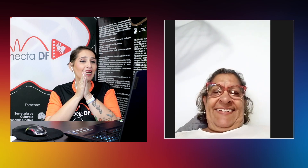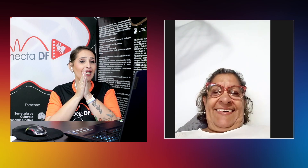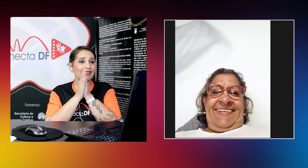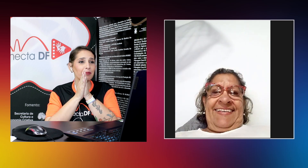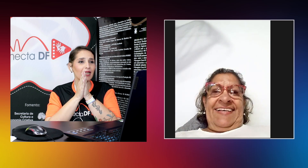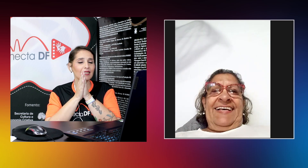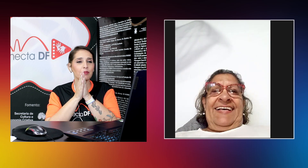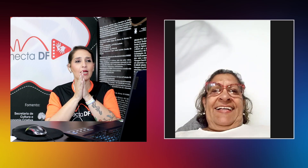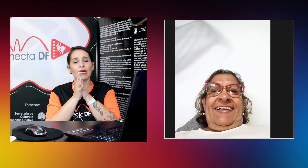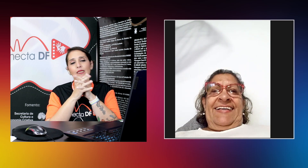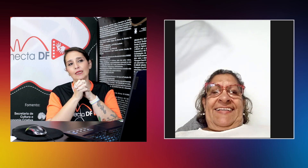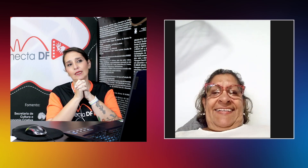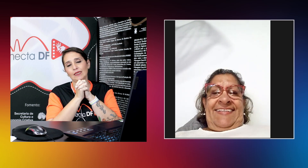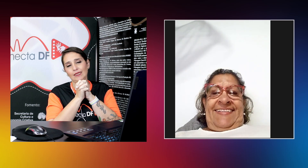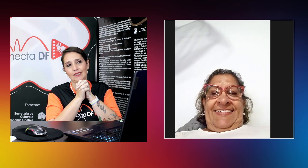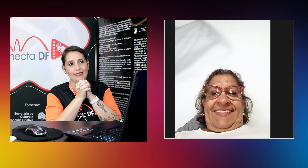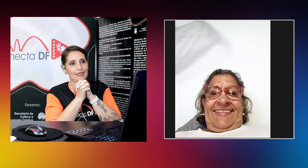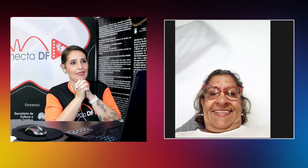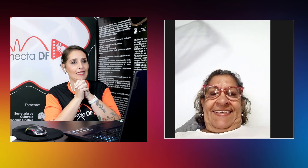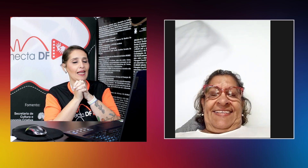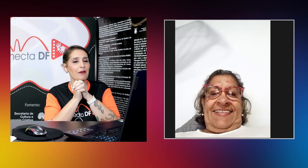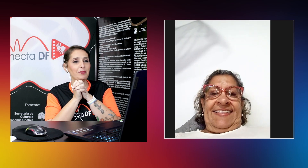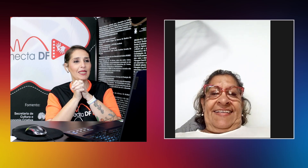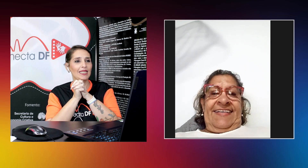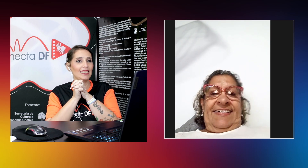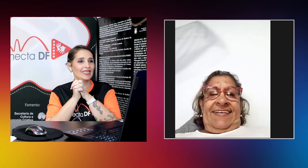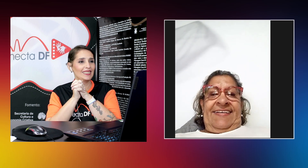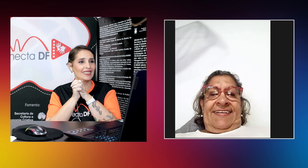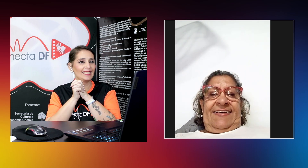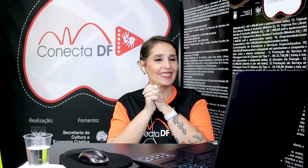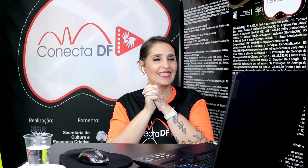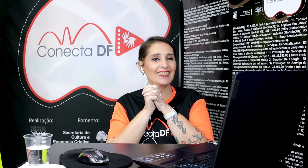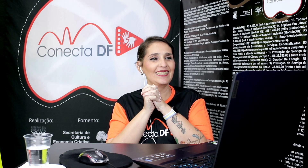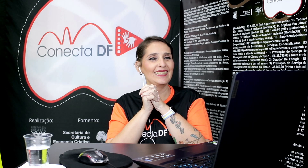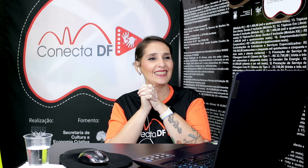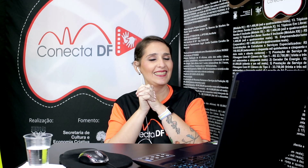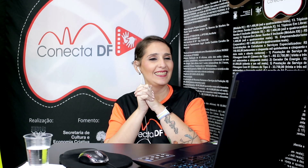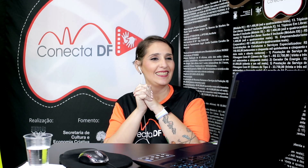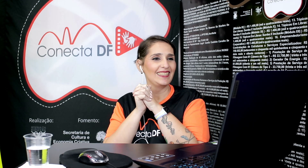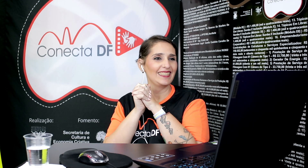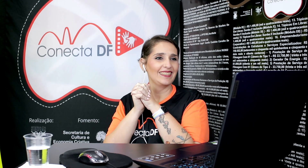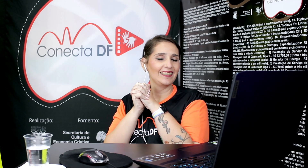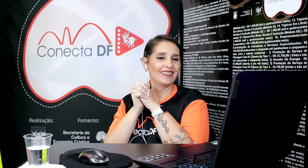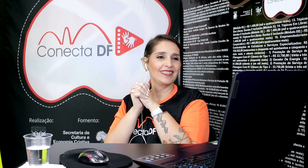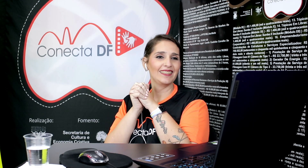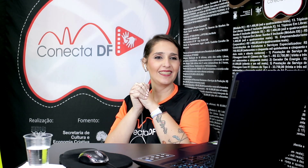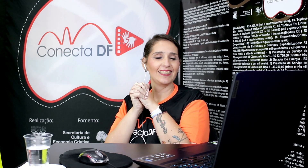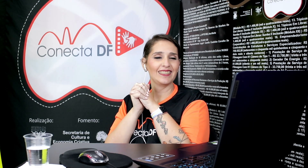Obrigada. Obrigada. Gabi.